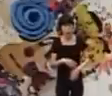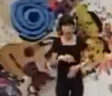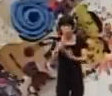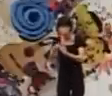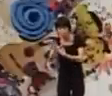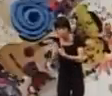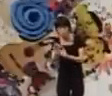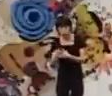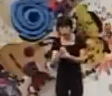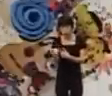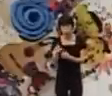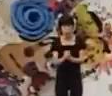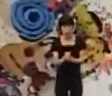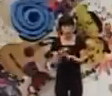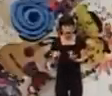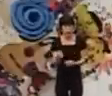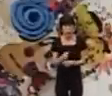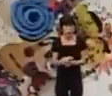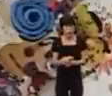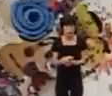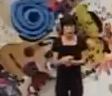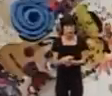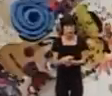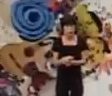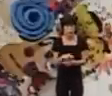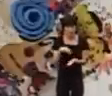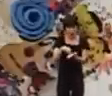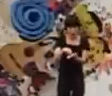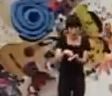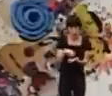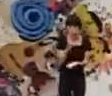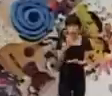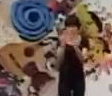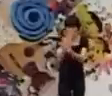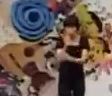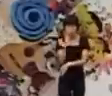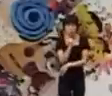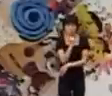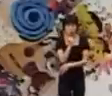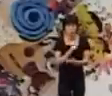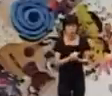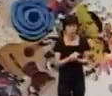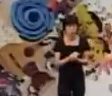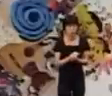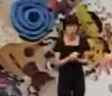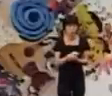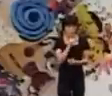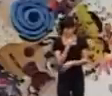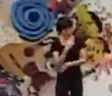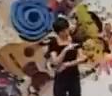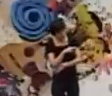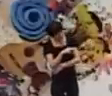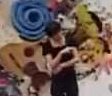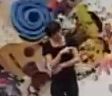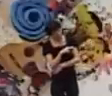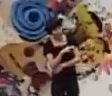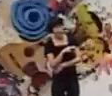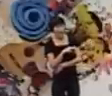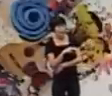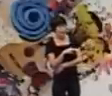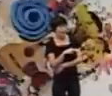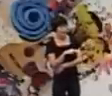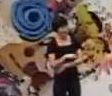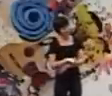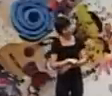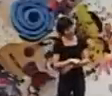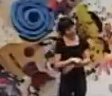街，甚至有陣時放棄咧，唔行出去廳度睇電視。媽媽見到咁樣樣咧，有時就阿